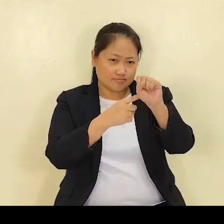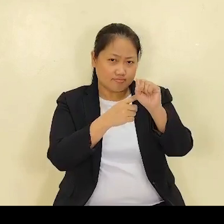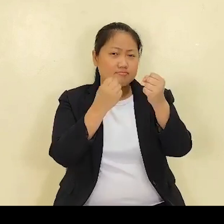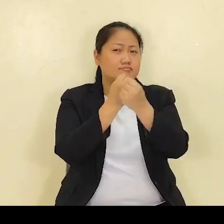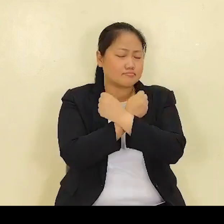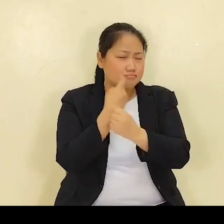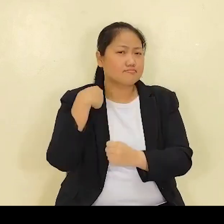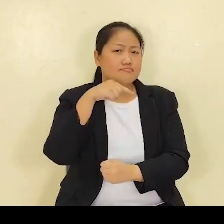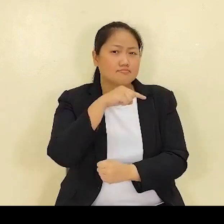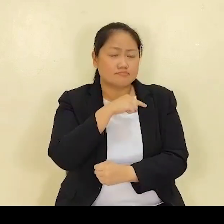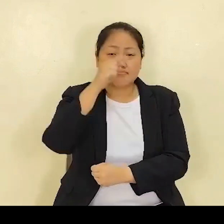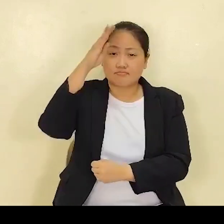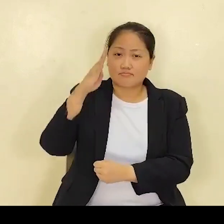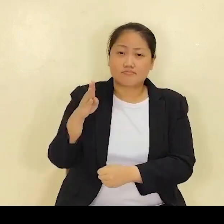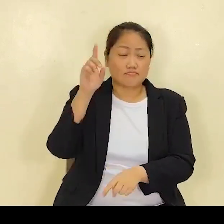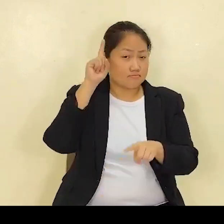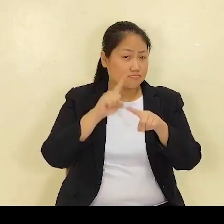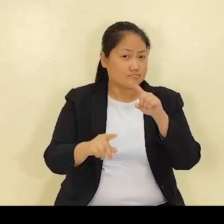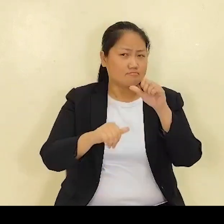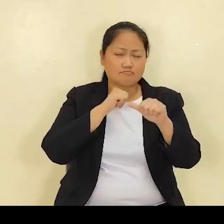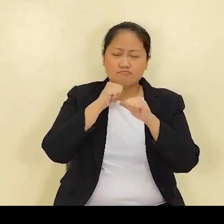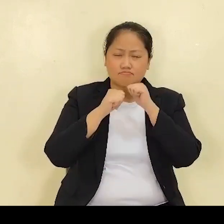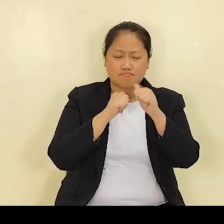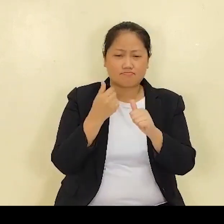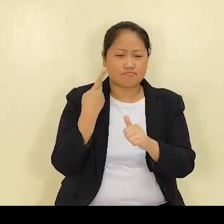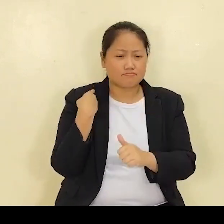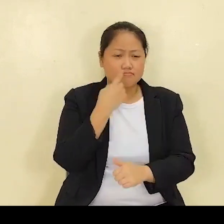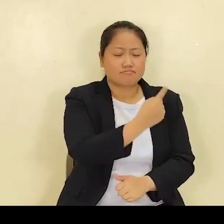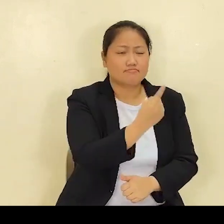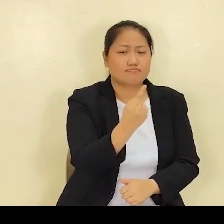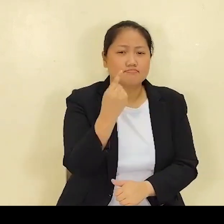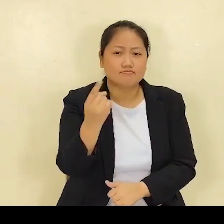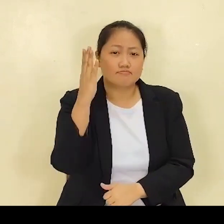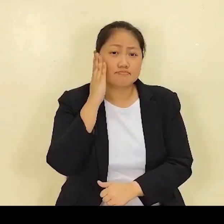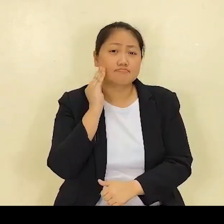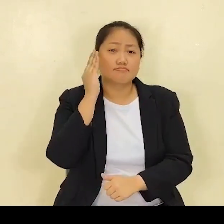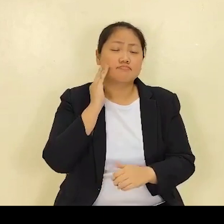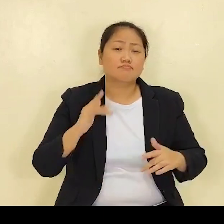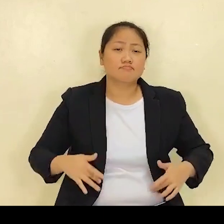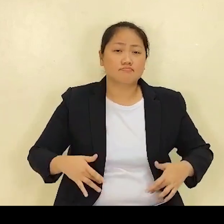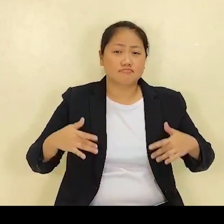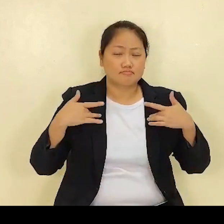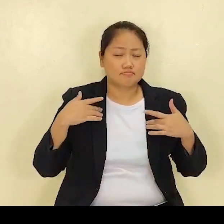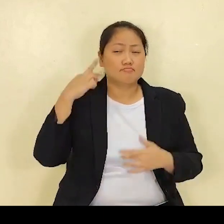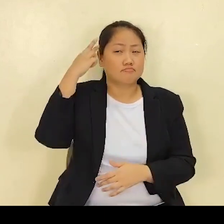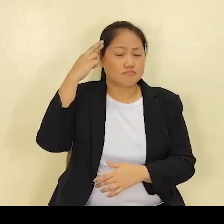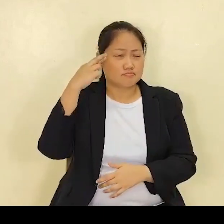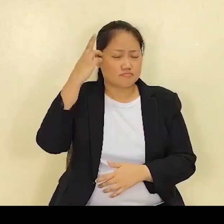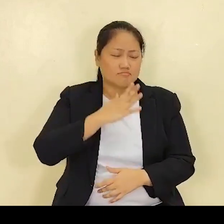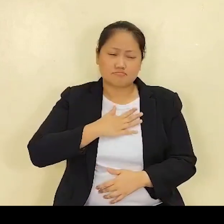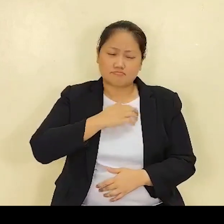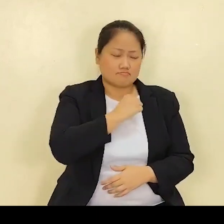tayo ng Diyos. Hindi natin maitatanggi na may kanya-kanya tayong karanasan sa buhay, lalo't masasakit na sanhi